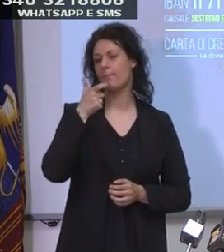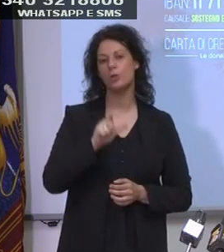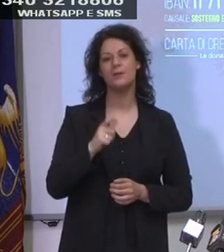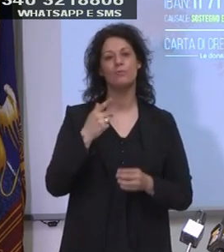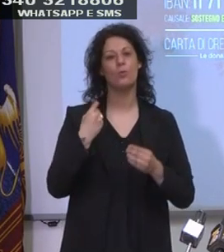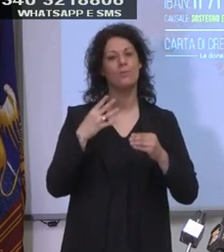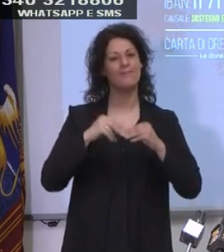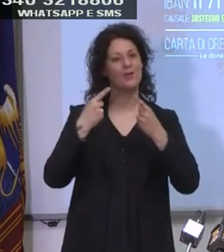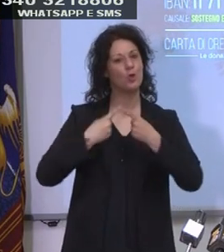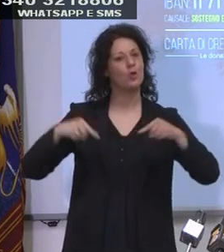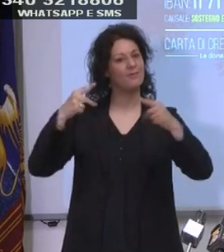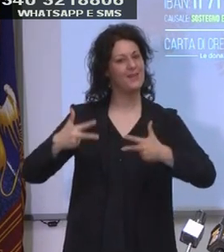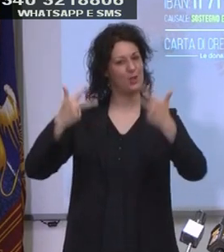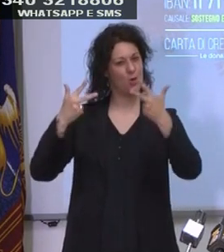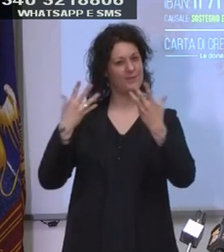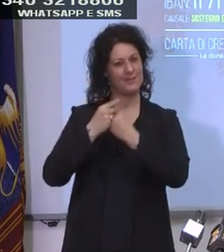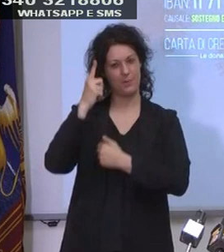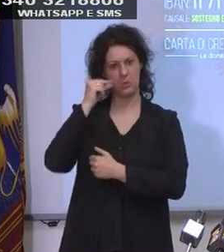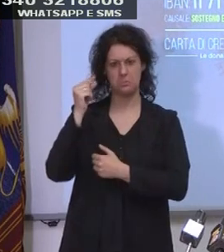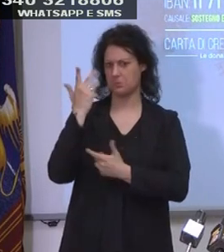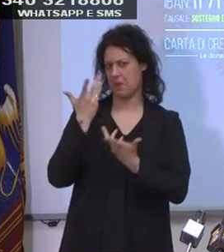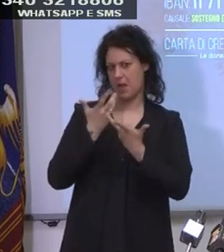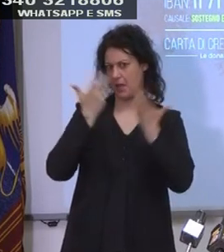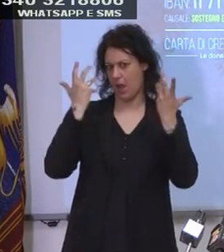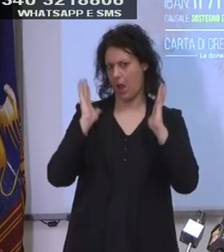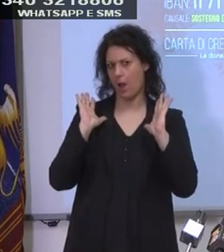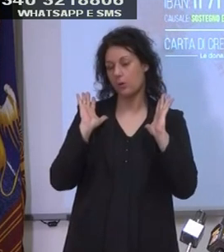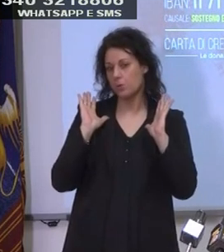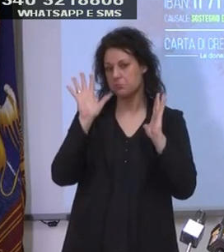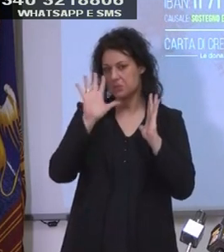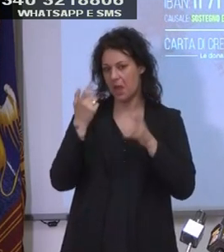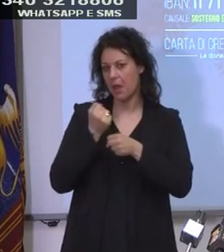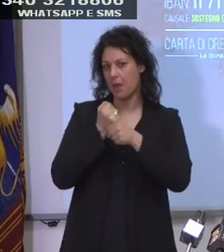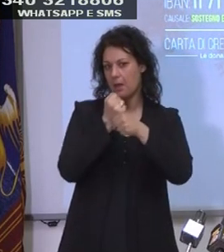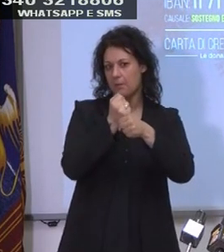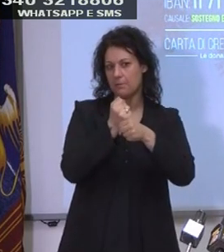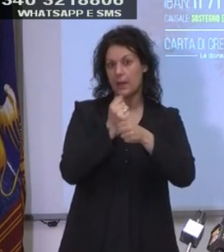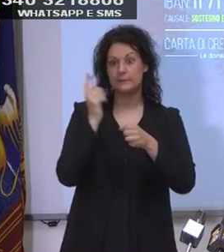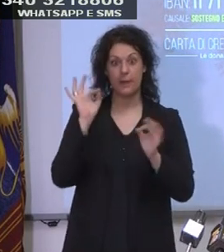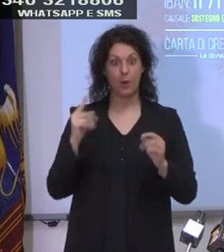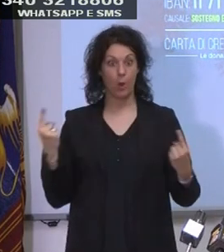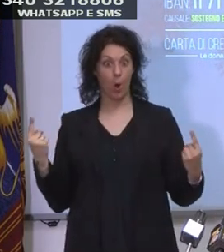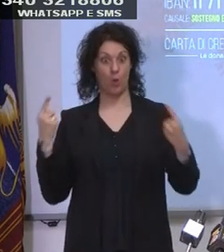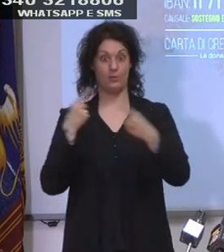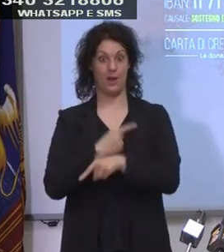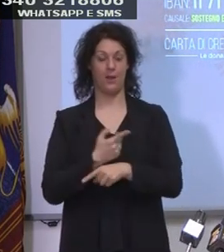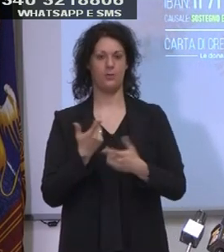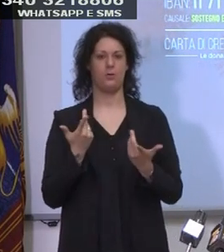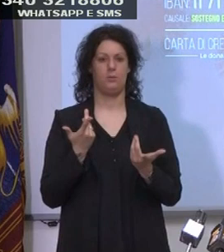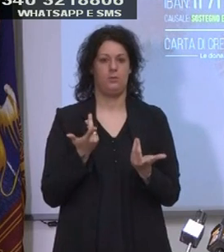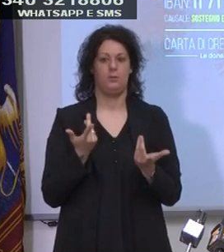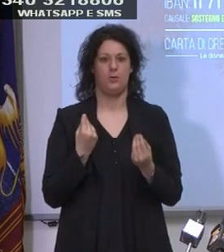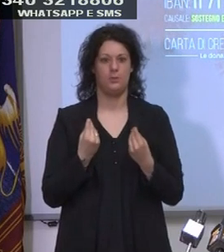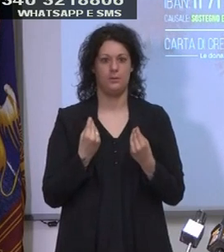la videoconferenza è stata chiara. Se dovesse essere il contrario, ce ne siamo fatto anche di credibilità, scusatemi, ma non lo metto proprio in